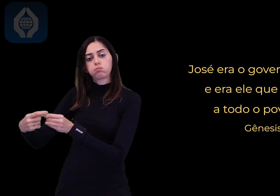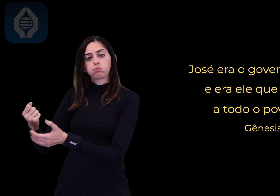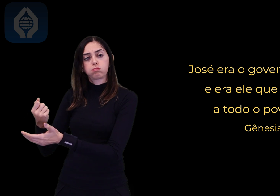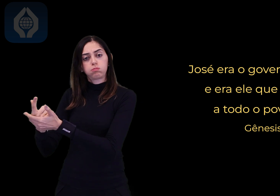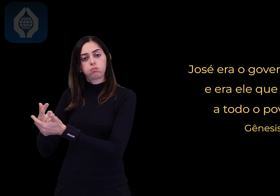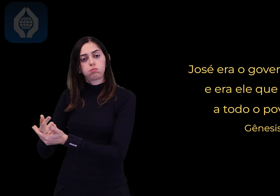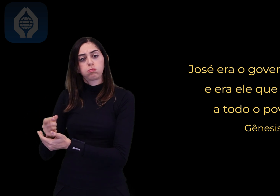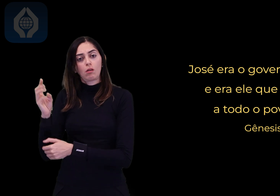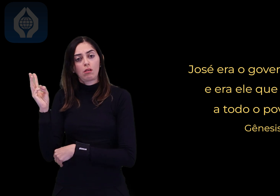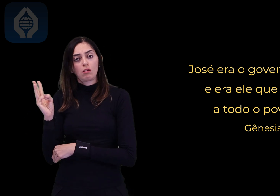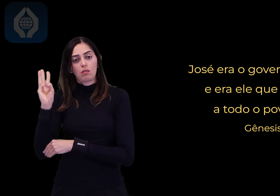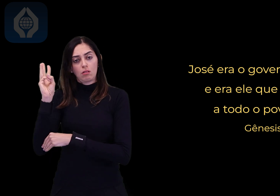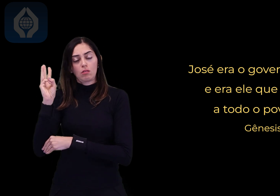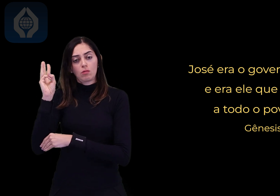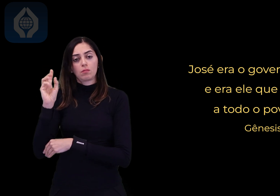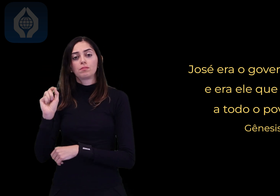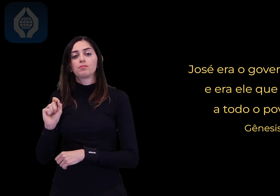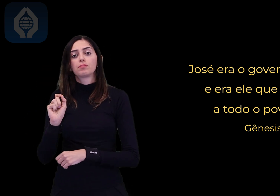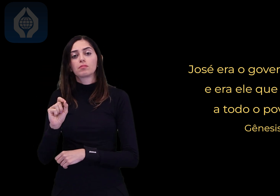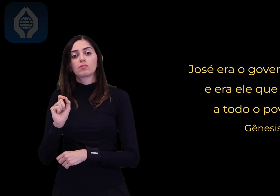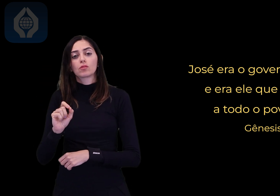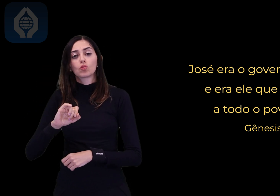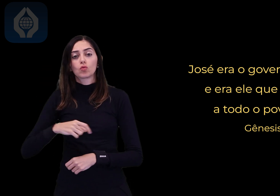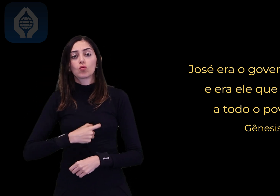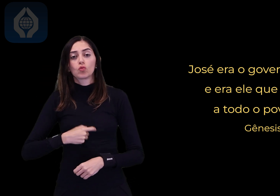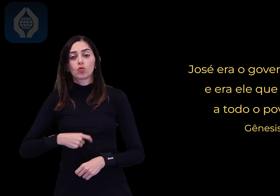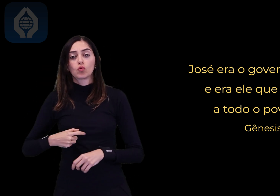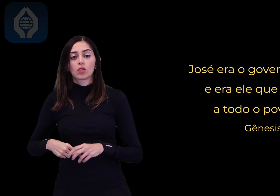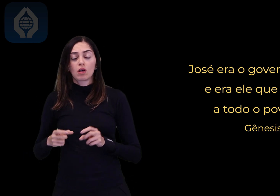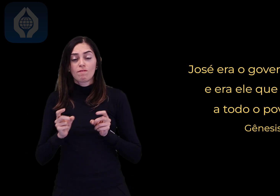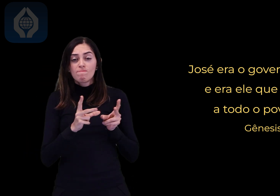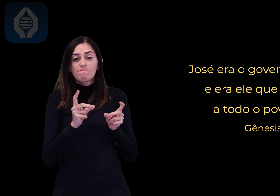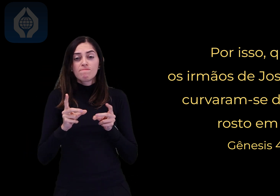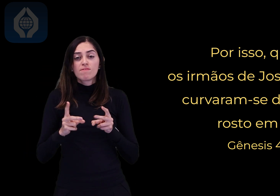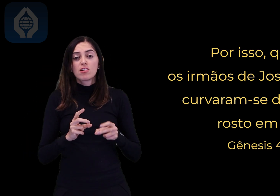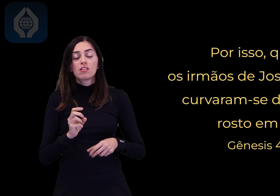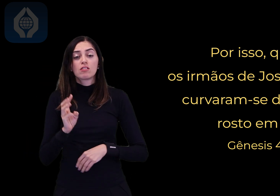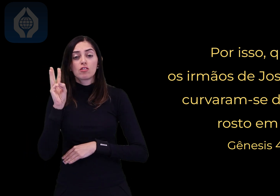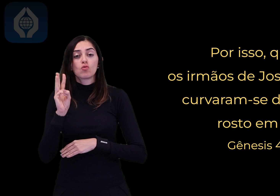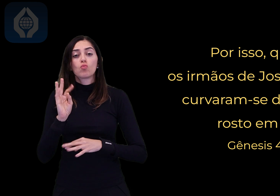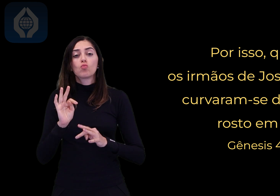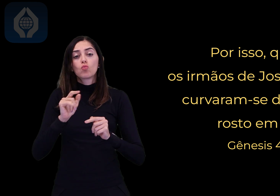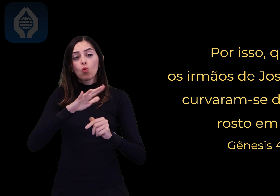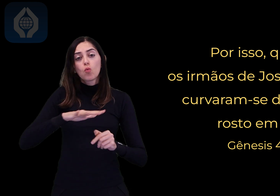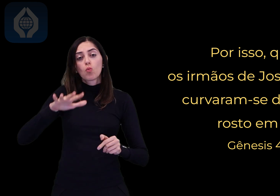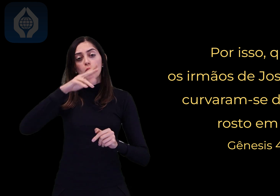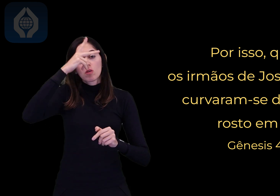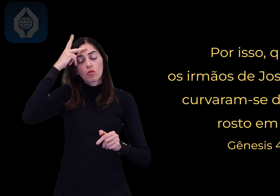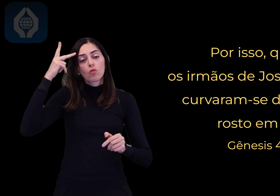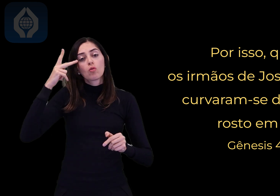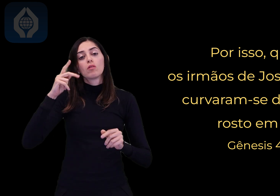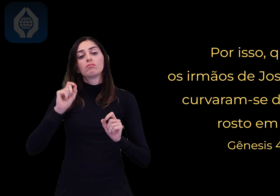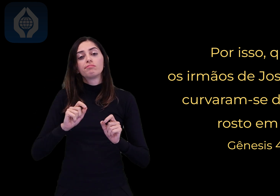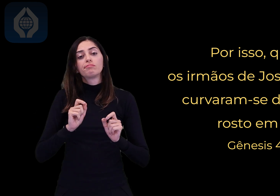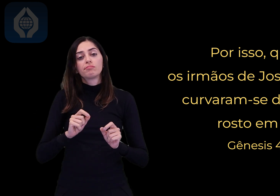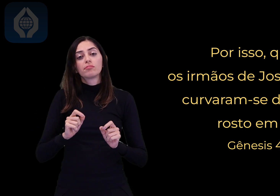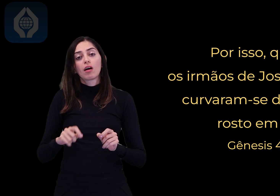governador do Egito, era ele quem vendia trigo a todo o povo da terra. Por isso, quando os irmãos de José chegaram, curvaram-se diante